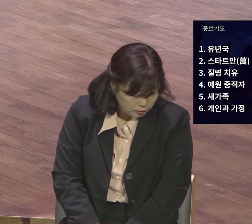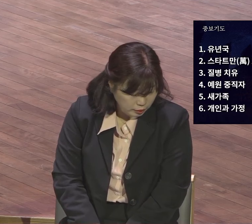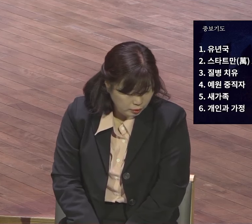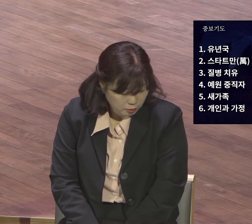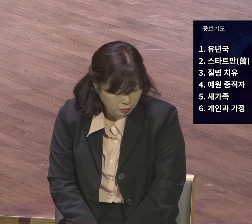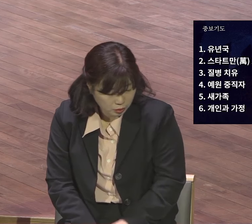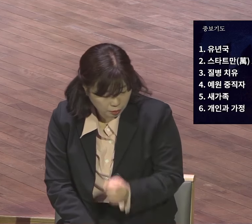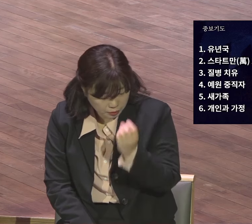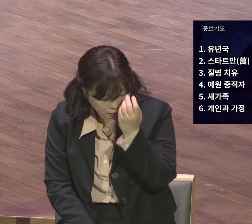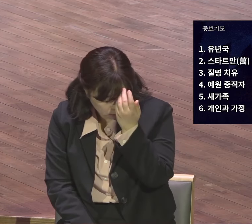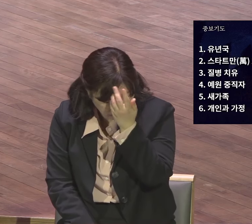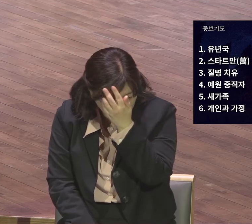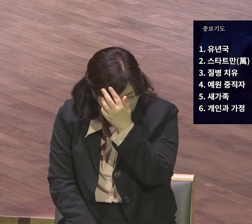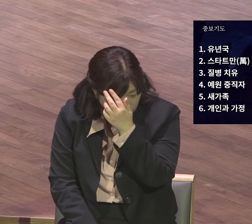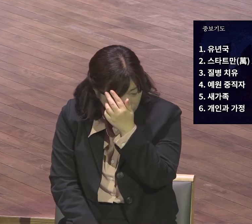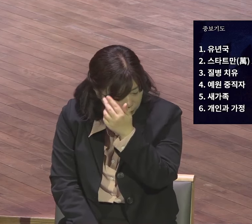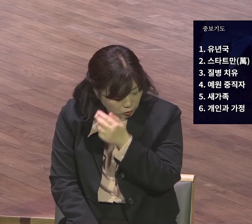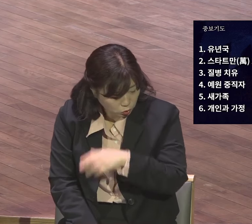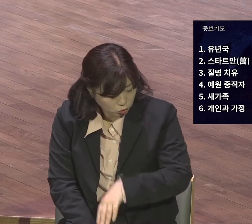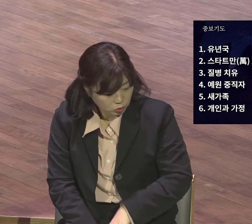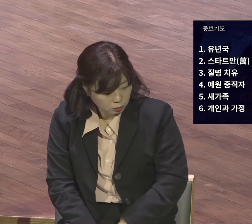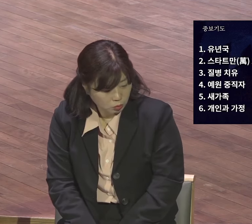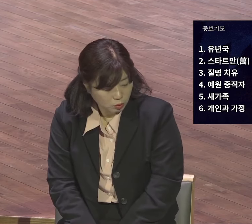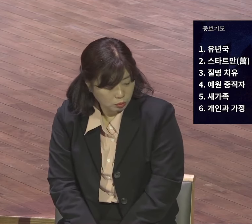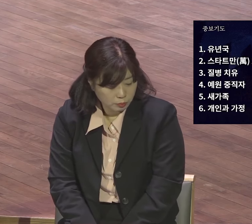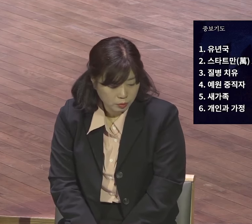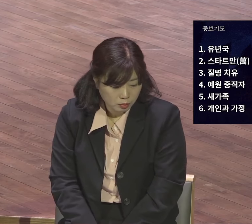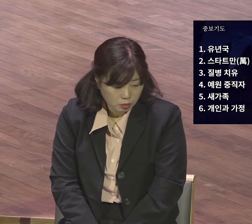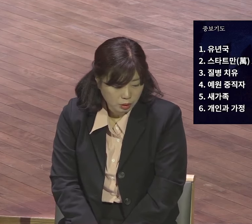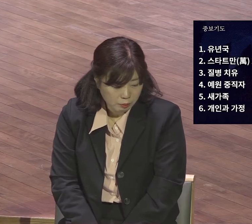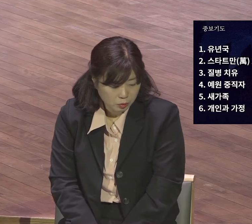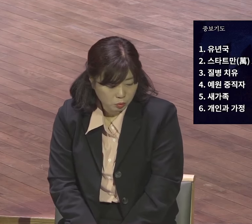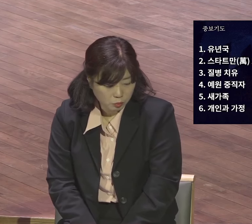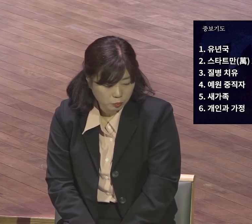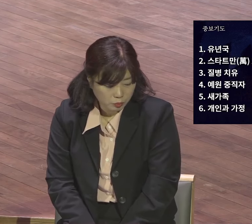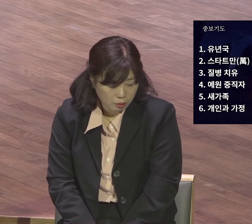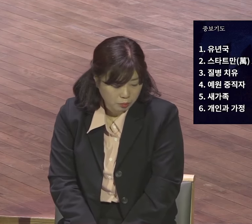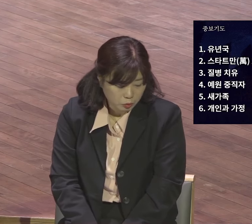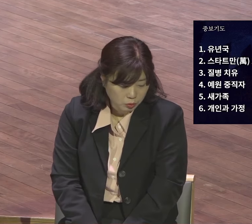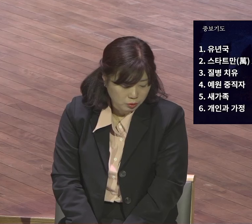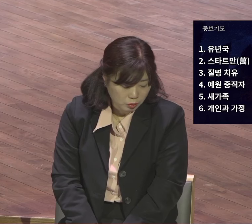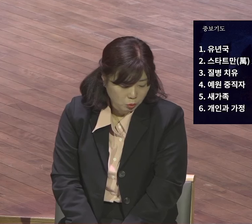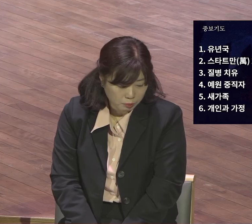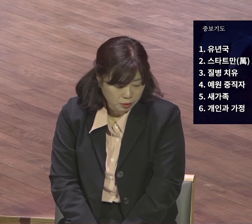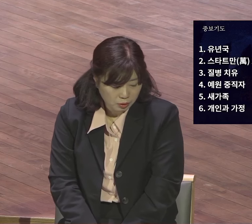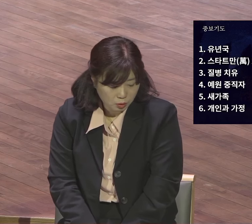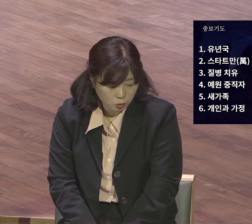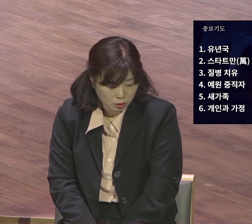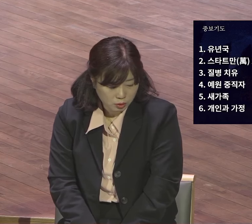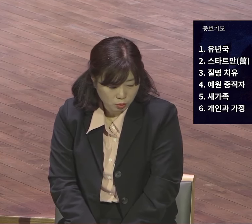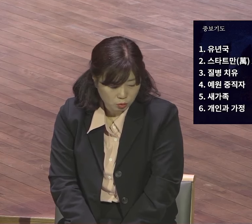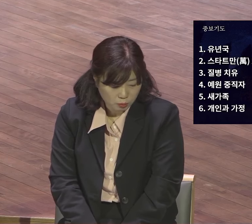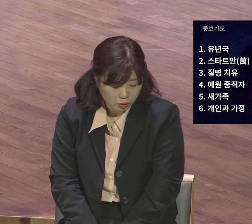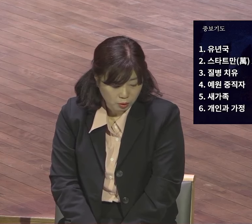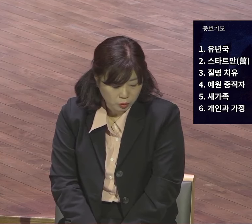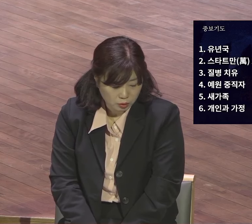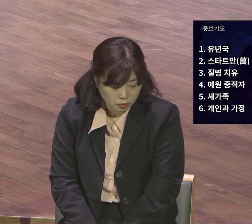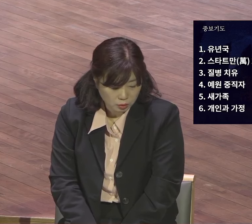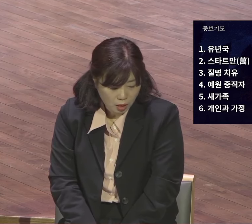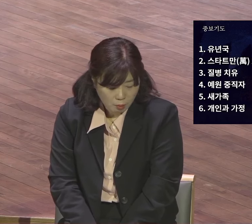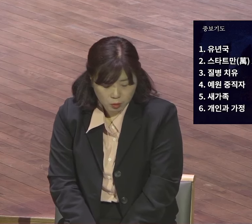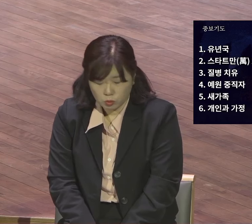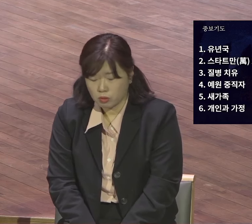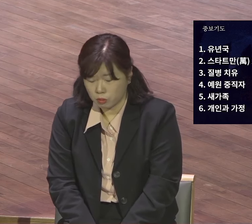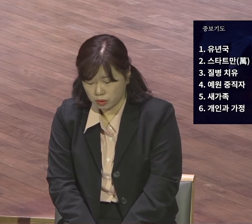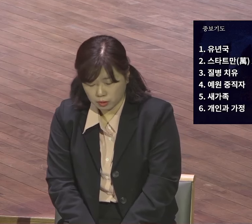우리 인생의 주관자 되시는 하나님 아버지, 지금 이 시간 다양한 성공을 내고 내원의 전성공 가슴을 가지고 하나님